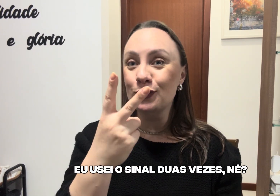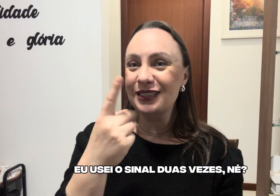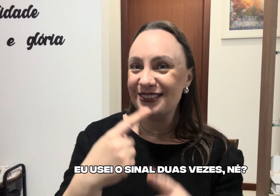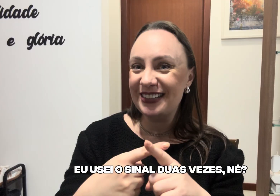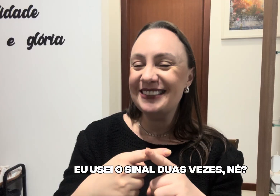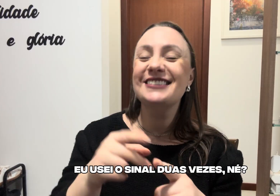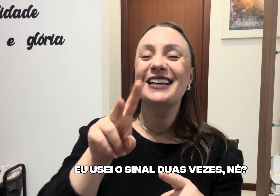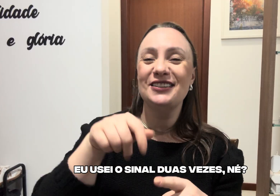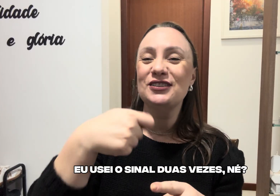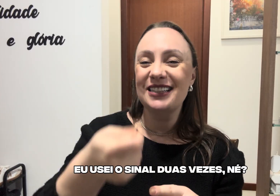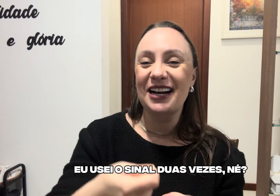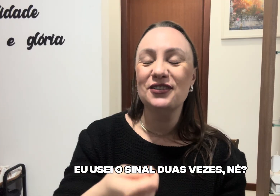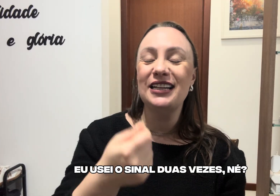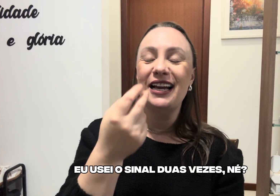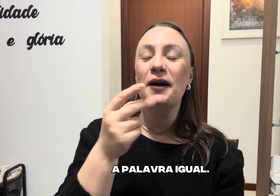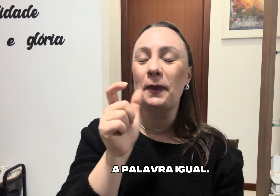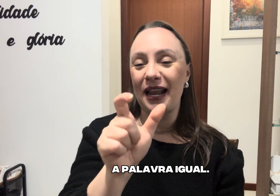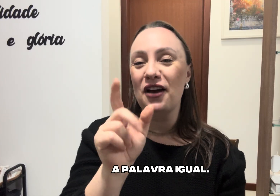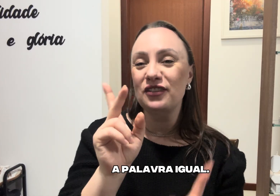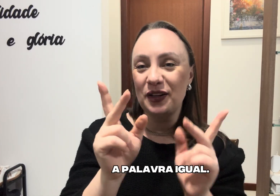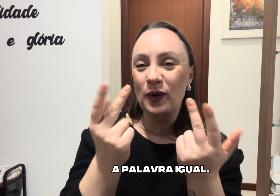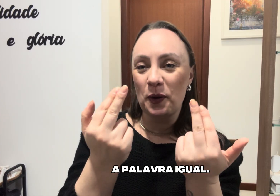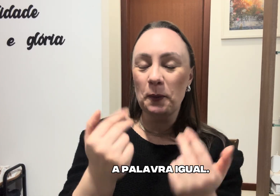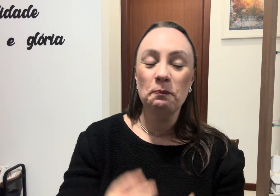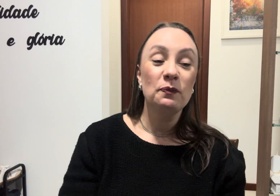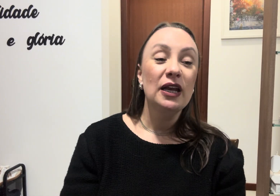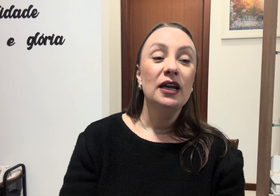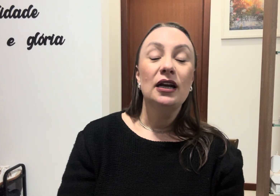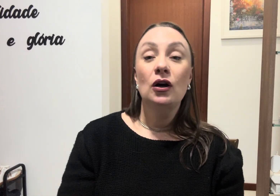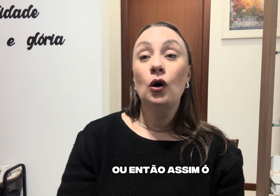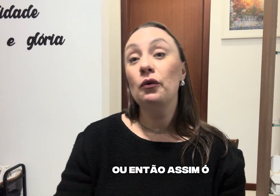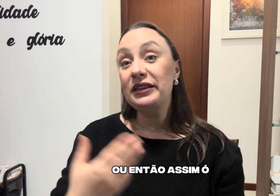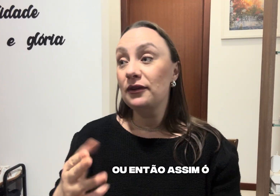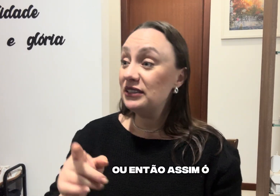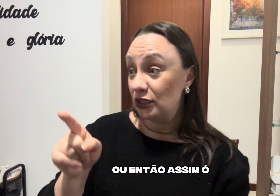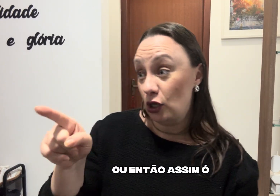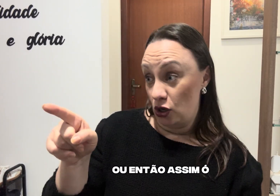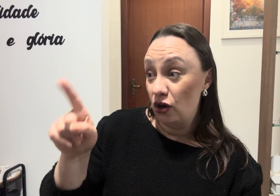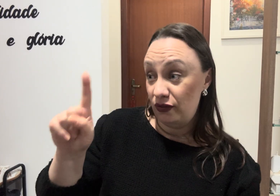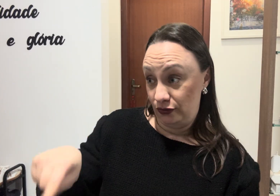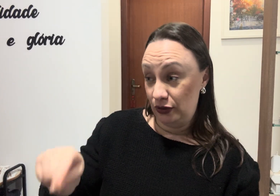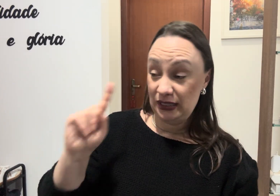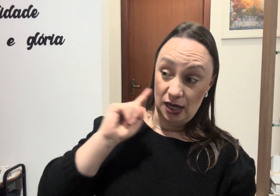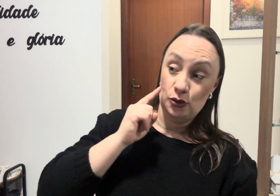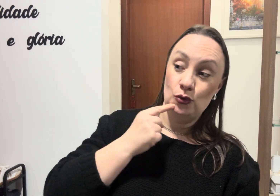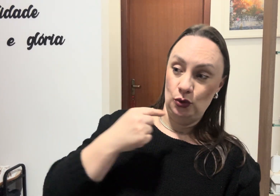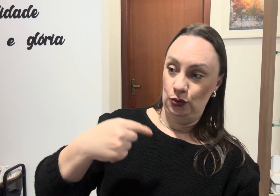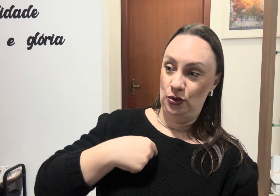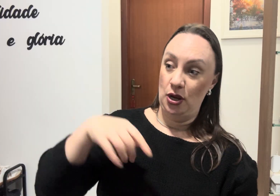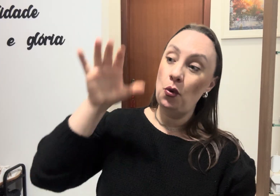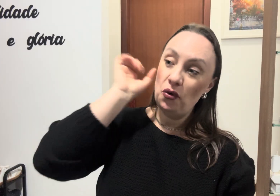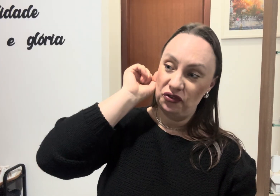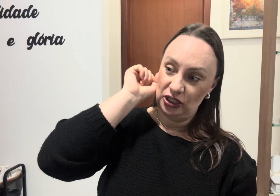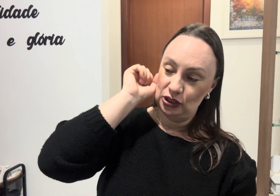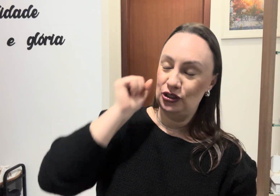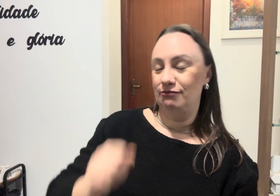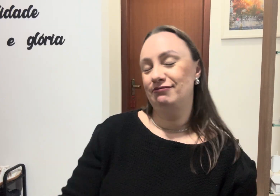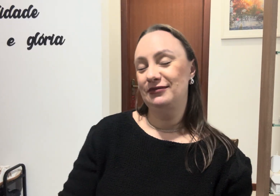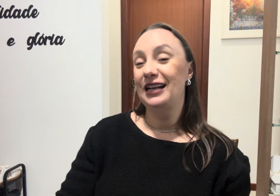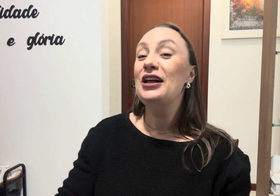2 vezes aí o sinal, né? A palavra igual. Ou então assim, ó, você é surdo, eu ouvinte.